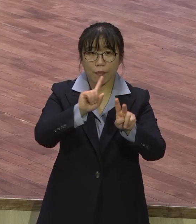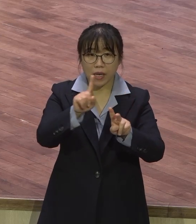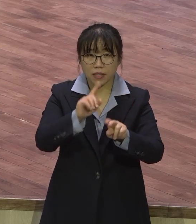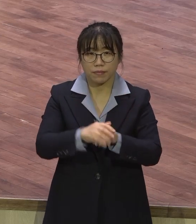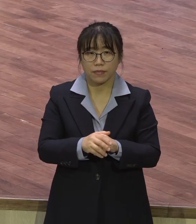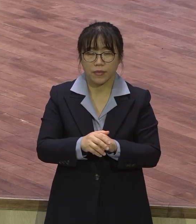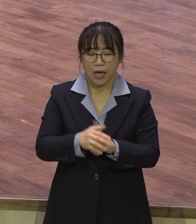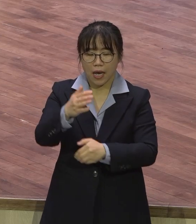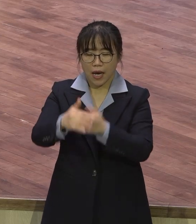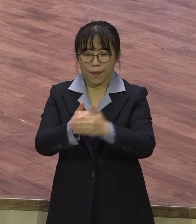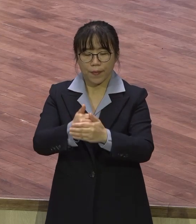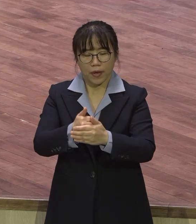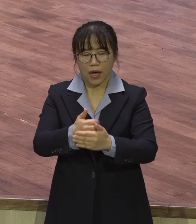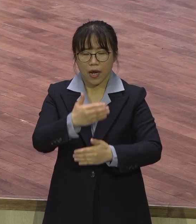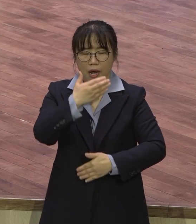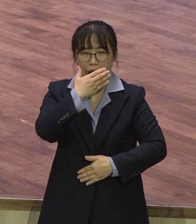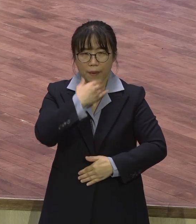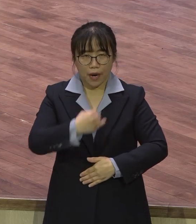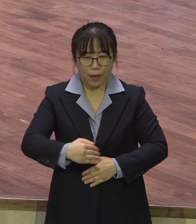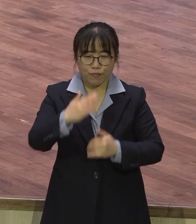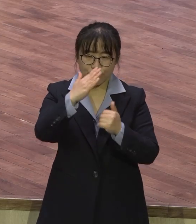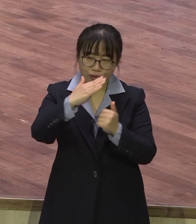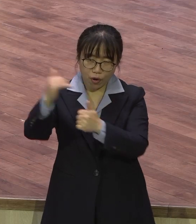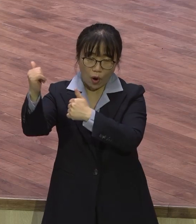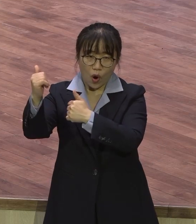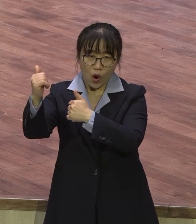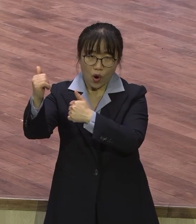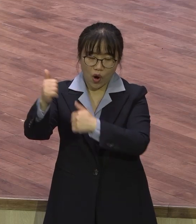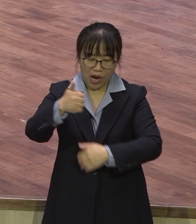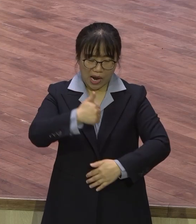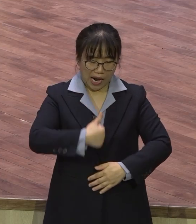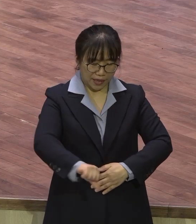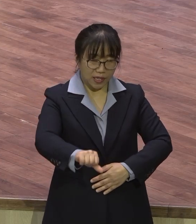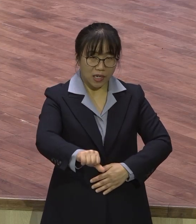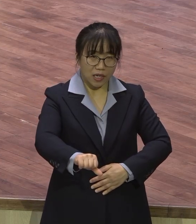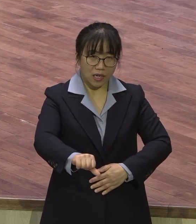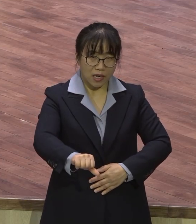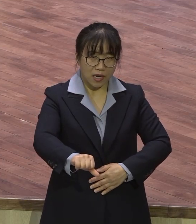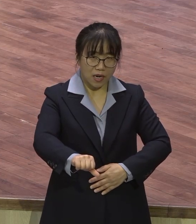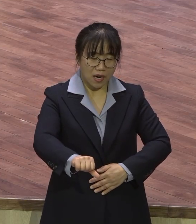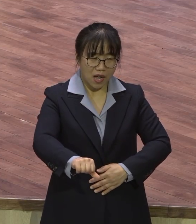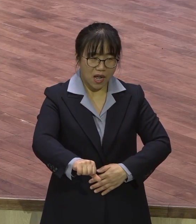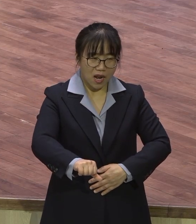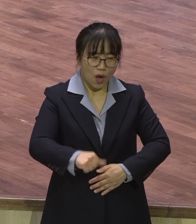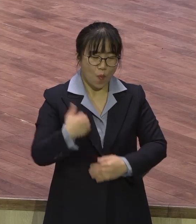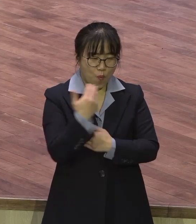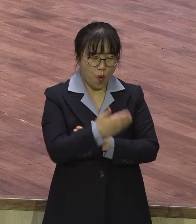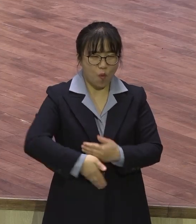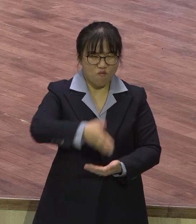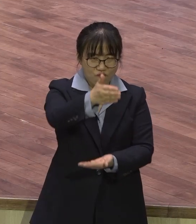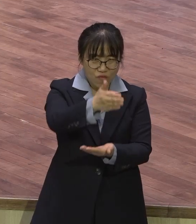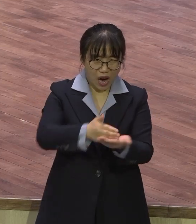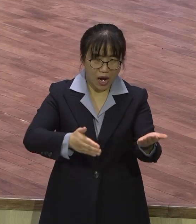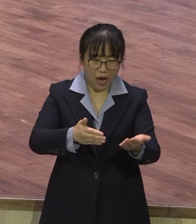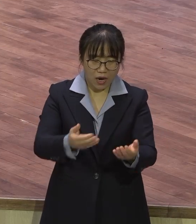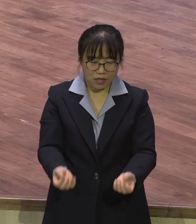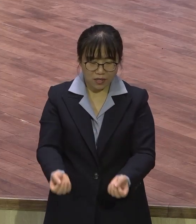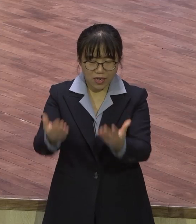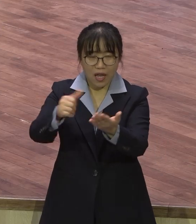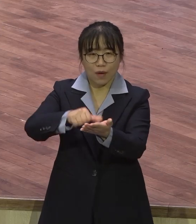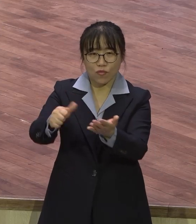독자 이삭을 모랏당 데려가서 거기서 번제로 들여라 자식을 사랑하는 독자 아들을 독자